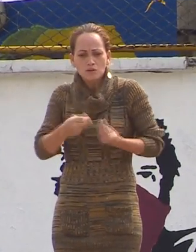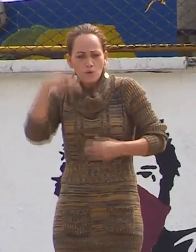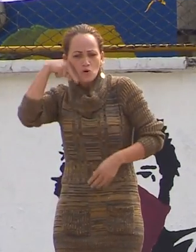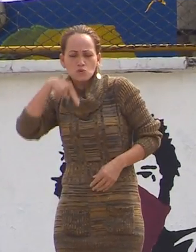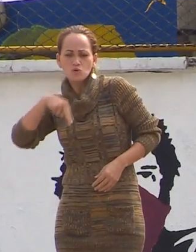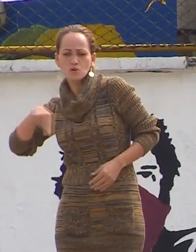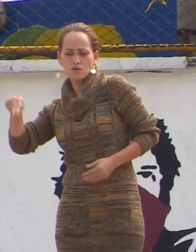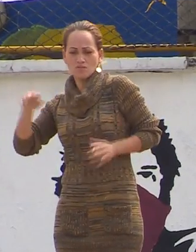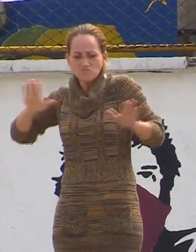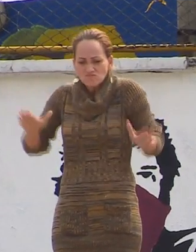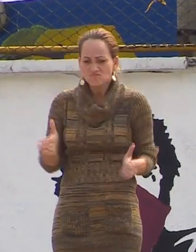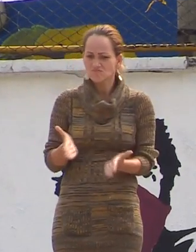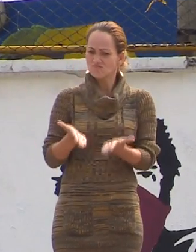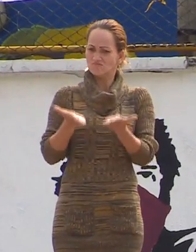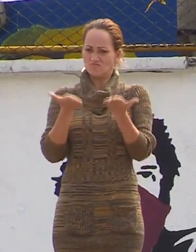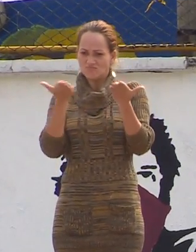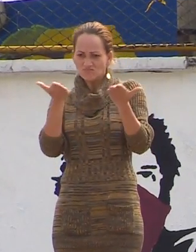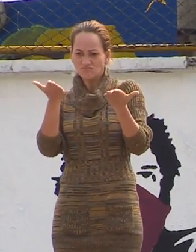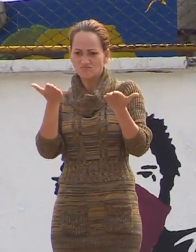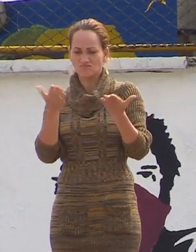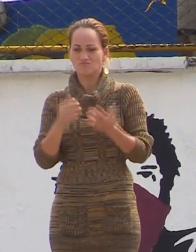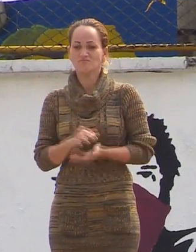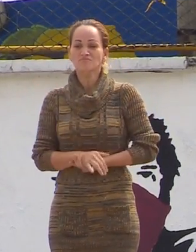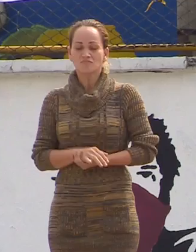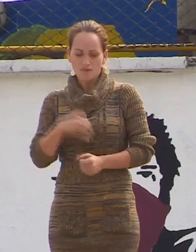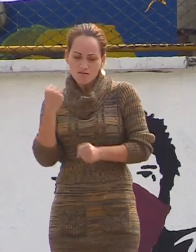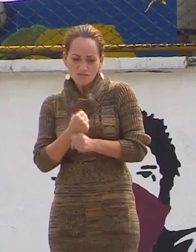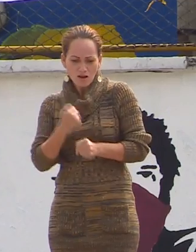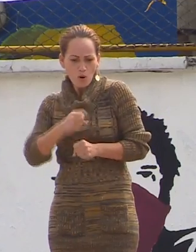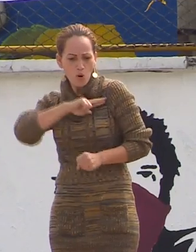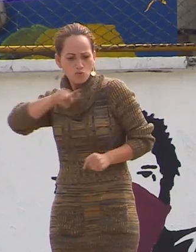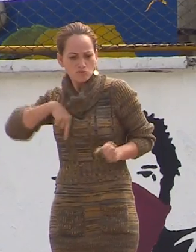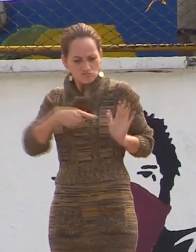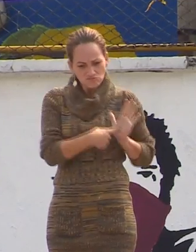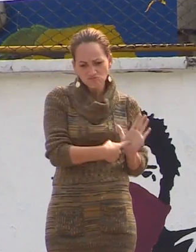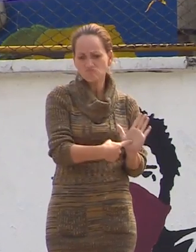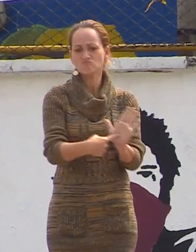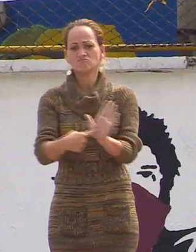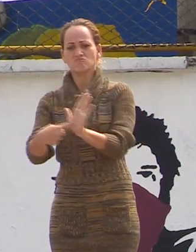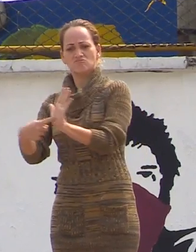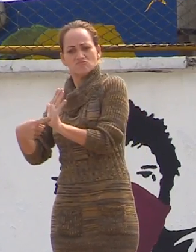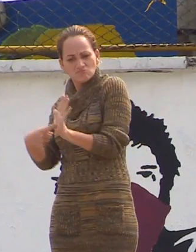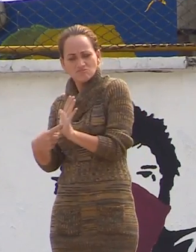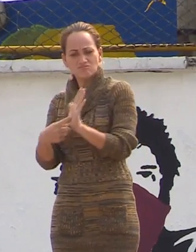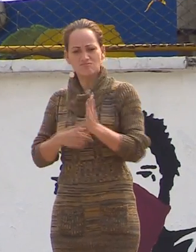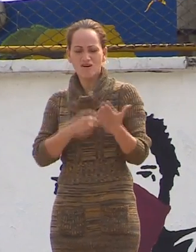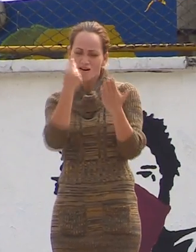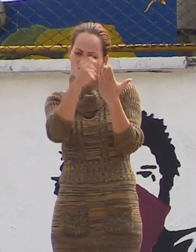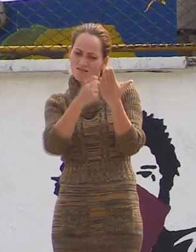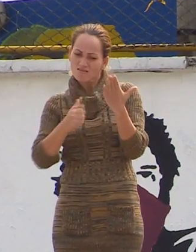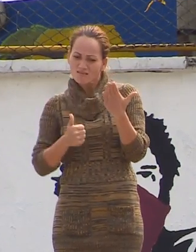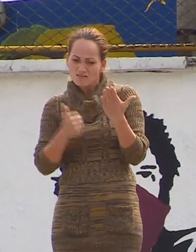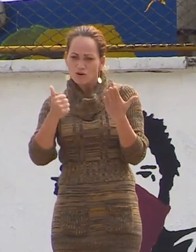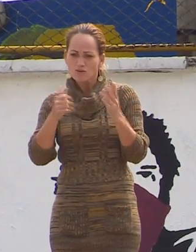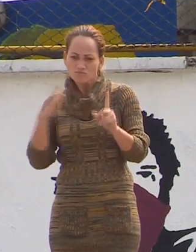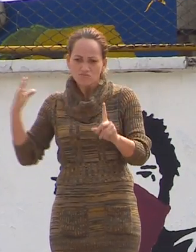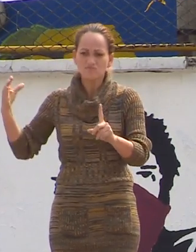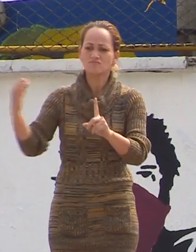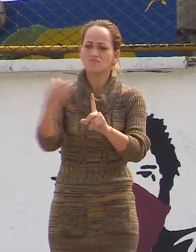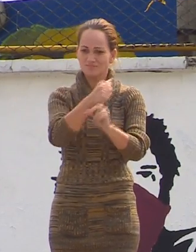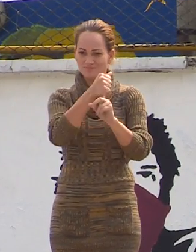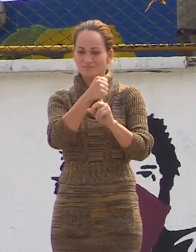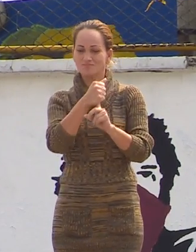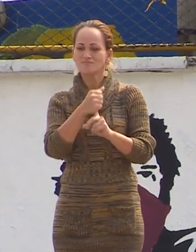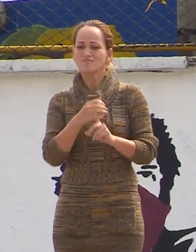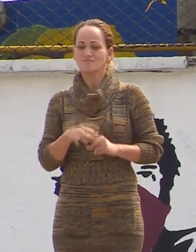mejorar. Hagámosle ver nuestro trabajo, alcancemos la acreditación y